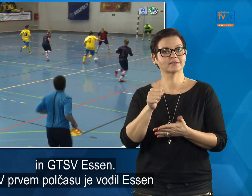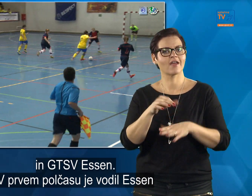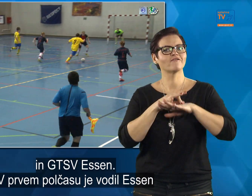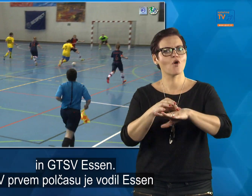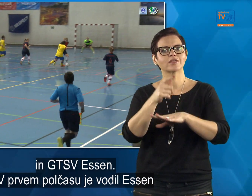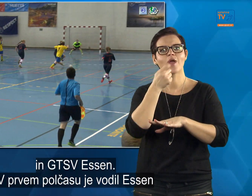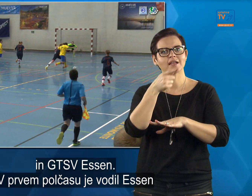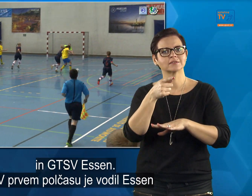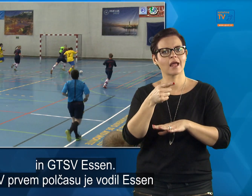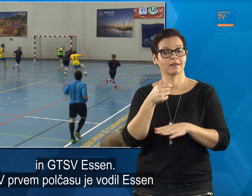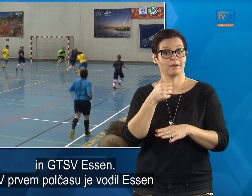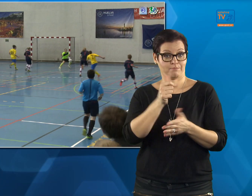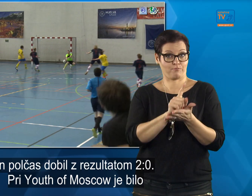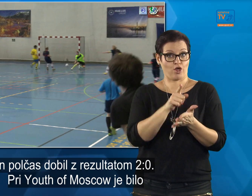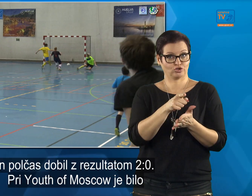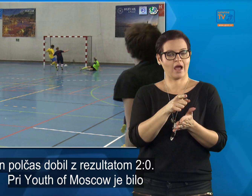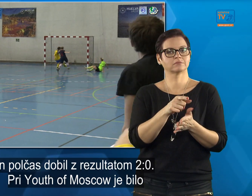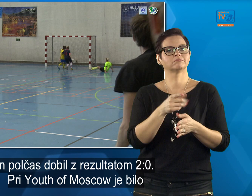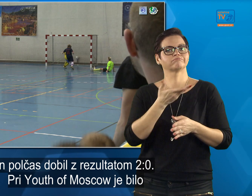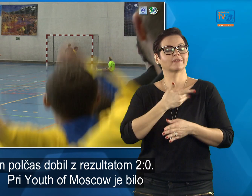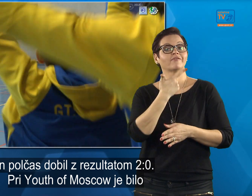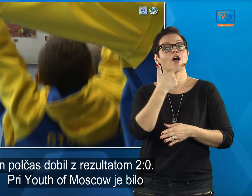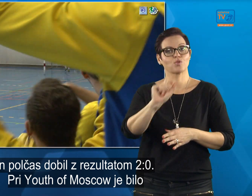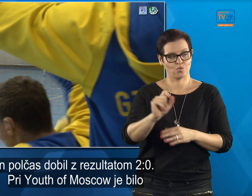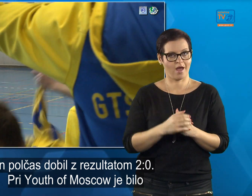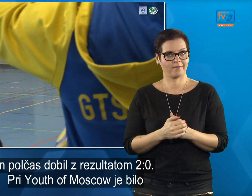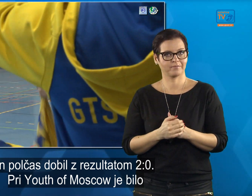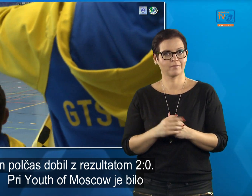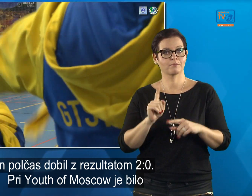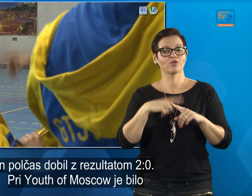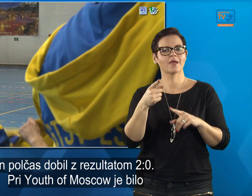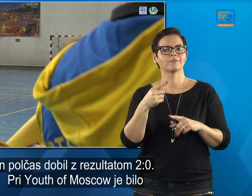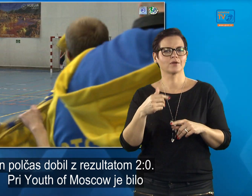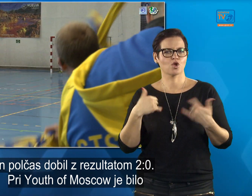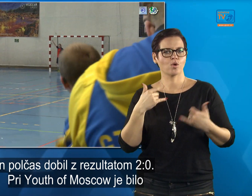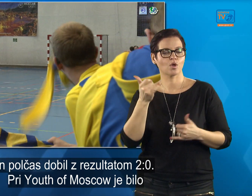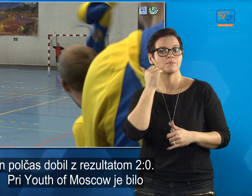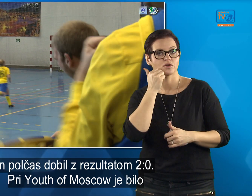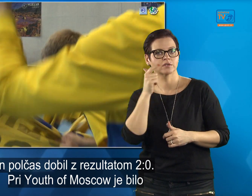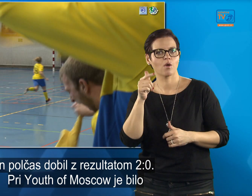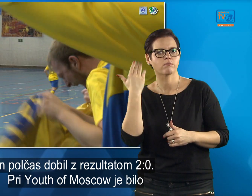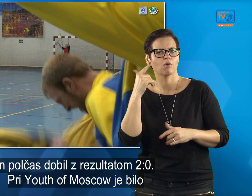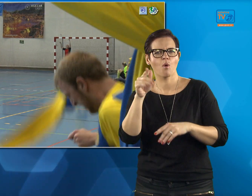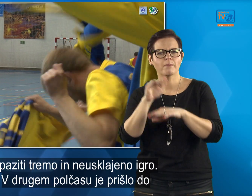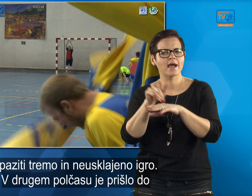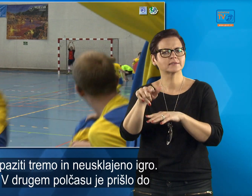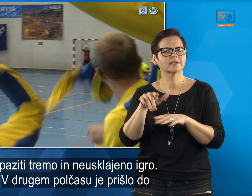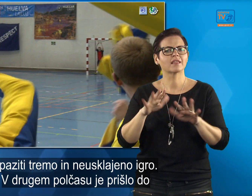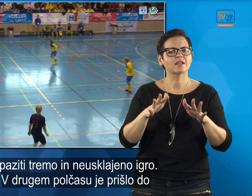prvem polčasu je vodil Essen in polčas dobil z rezultatom 2:0. Pri Youth of Moscow je bilo